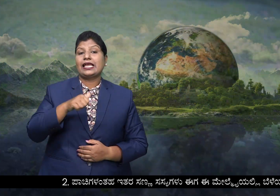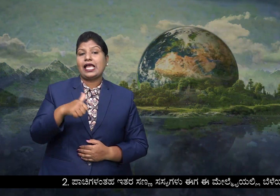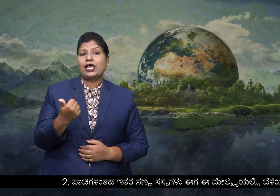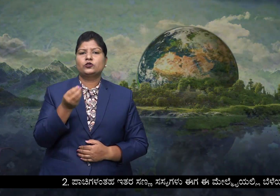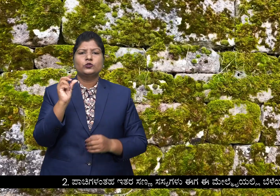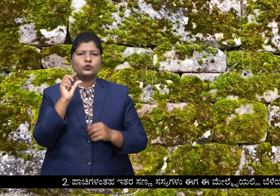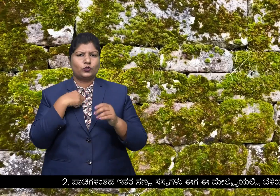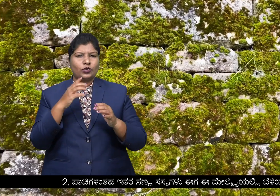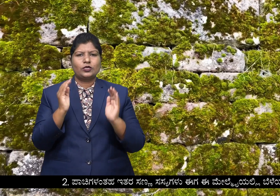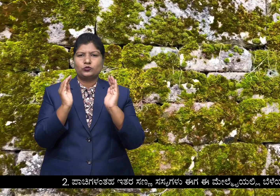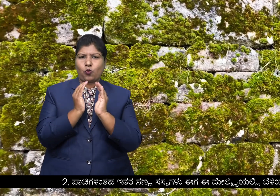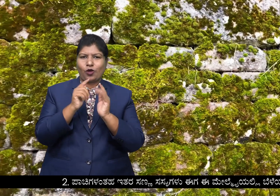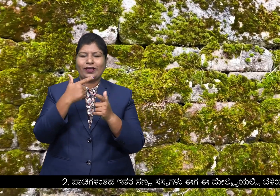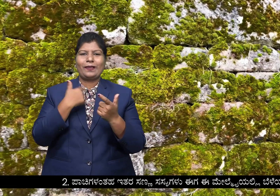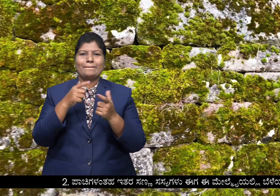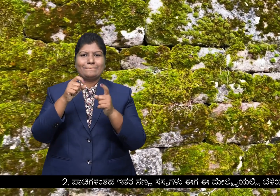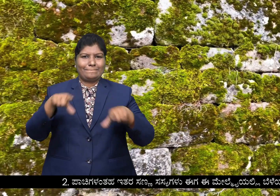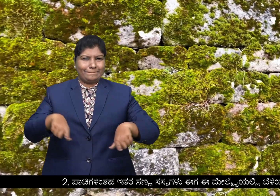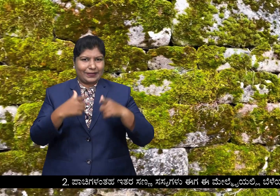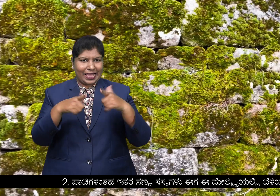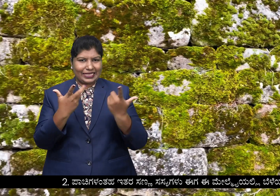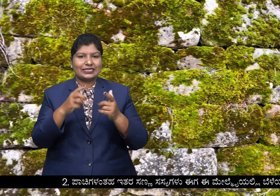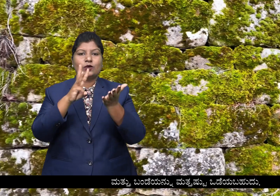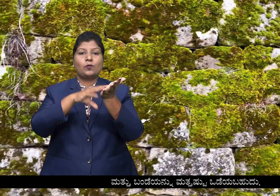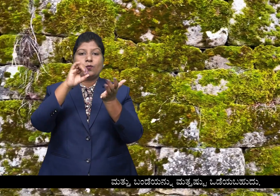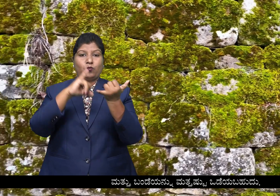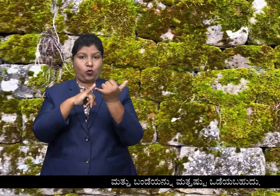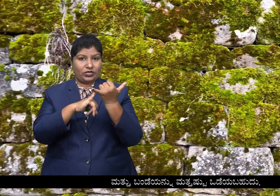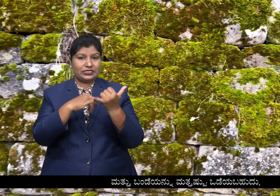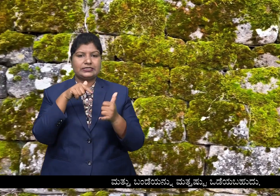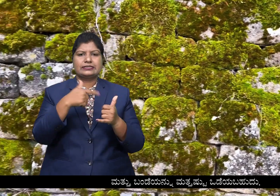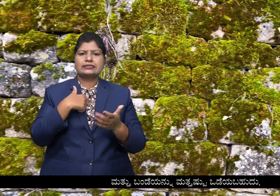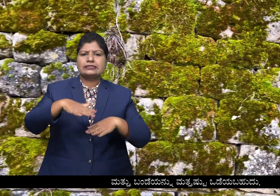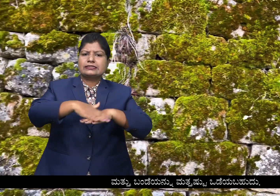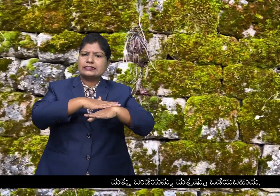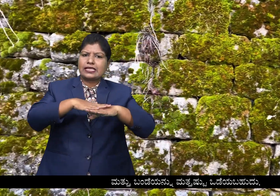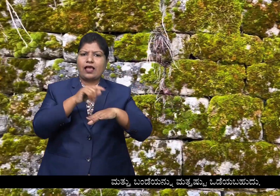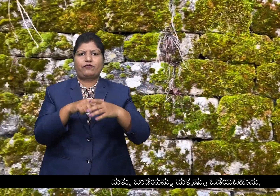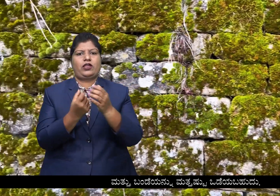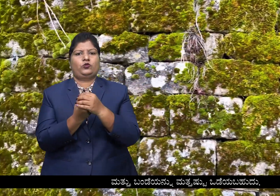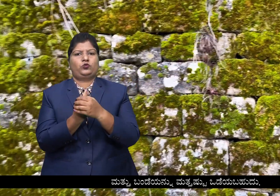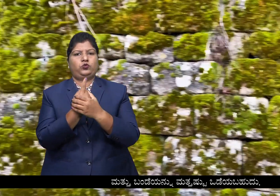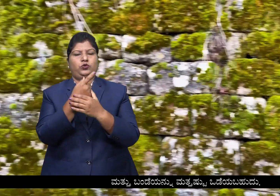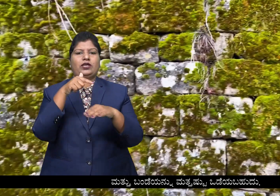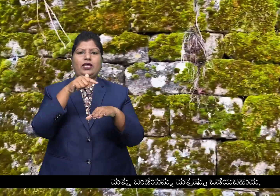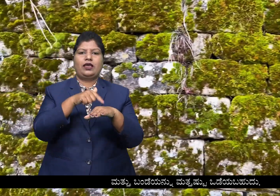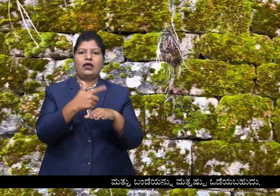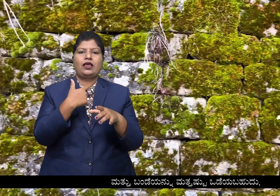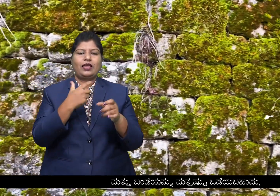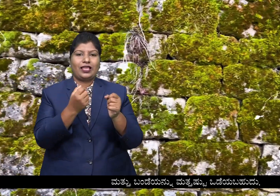ಪಾಚಿಗಳಂತಹ ಇತರ ಸಣ್ಣ ಸಸ್ಯಗಳು ಈಗ ಈ ಮೇಲ್ಮೈಯಲ್ಲಿ ಬೆಳೆಯಬಹುದು ಮತ್ತು ಬಂಡೆಯನ್ನು ಮತ್ತಷ್ಟು ಒಡೆಯಬಹುದು.